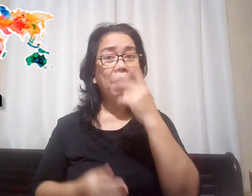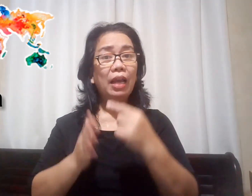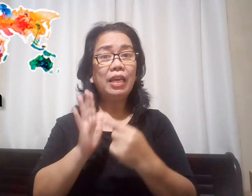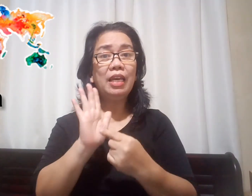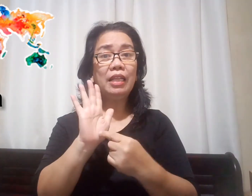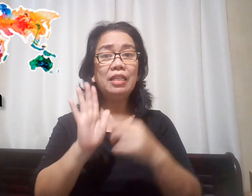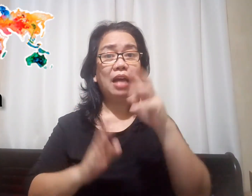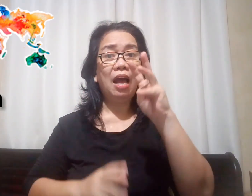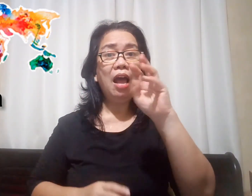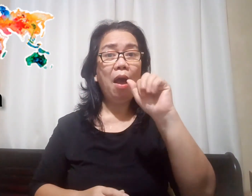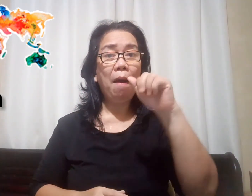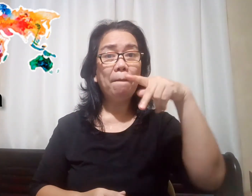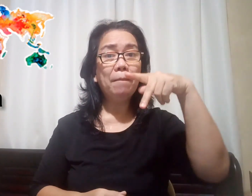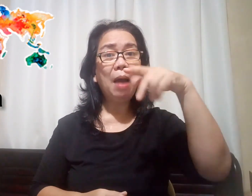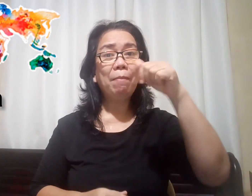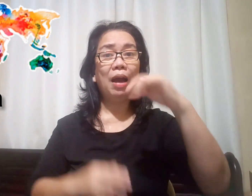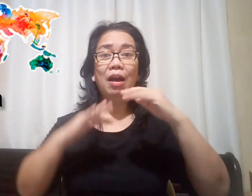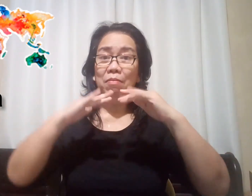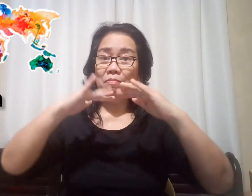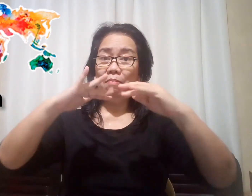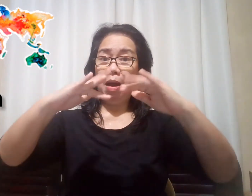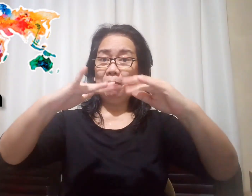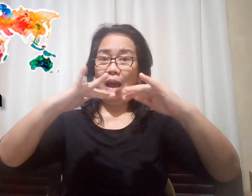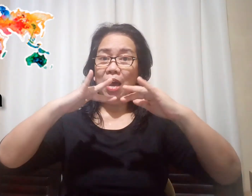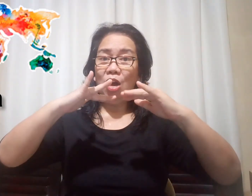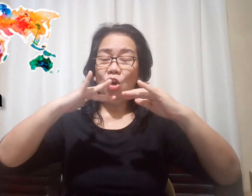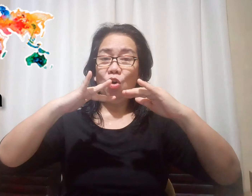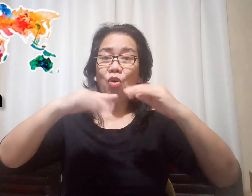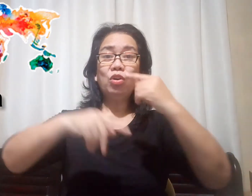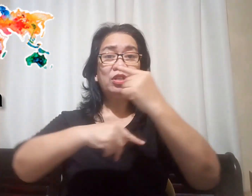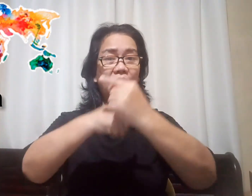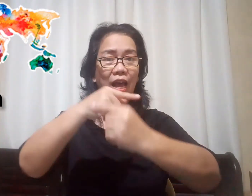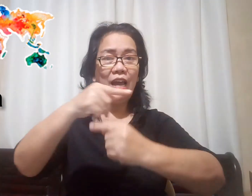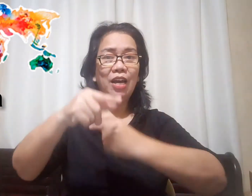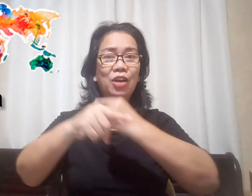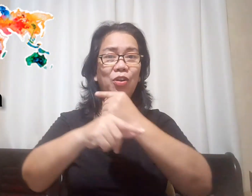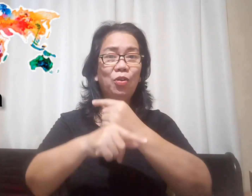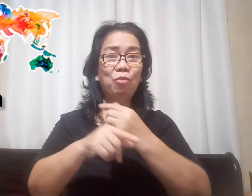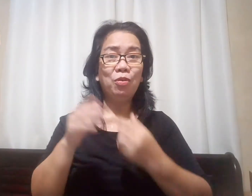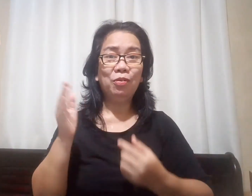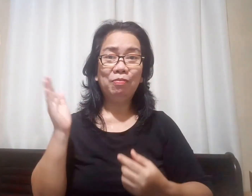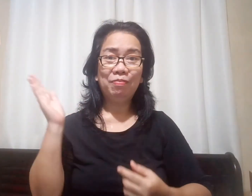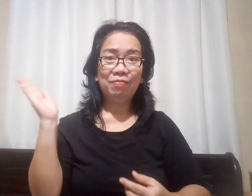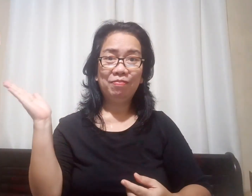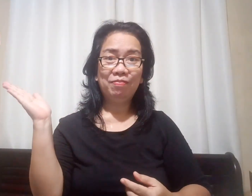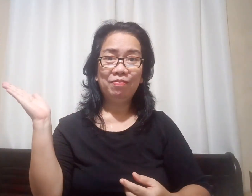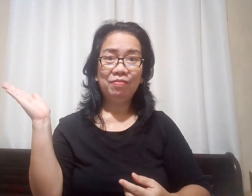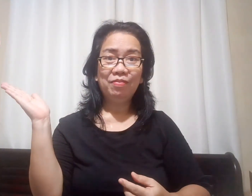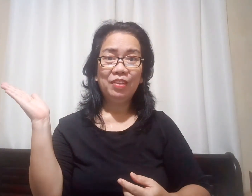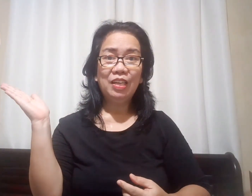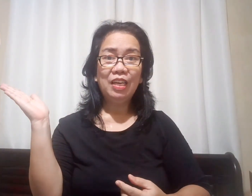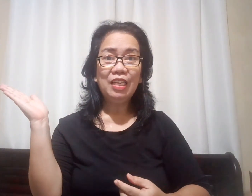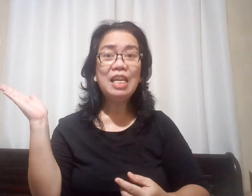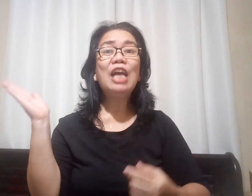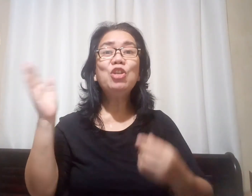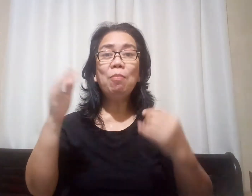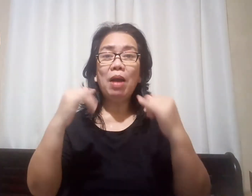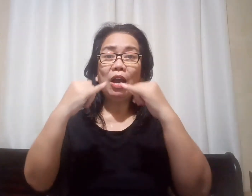makikita sa mapa, mapa, or sa globo. Yan yung mga